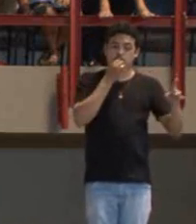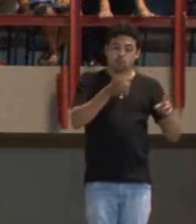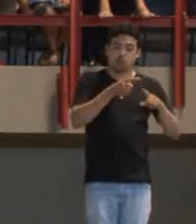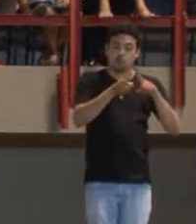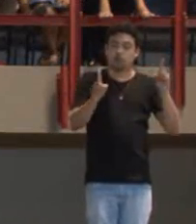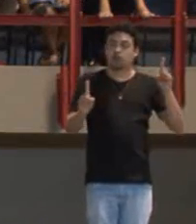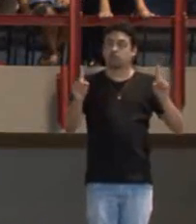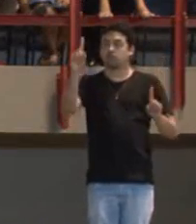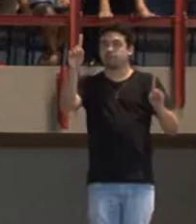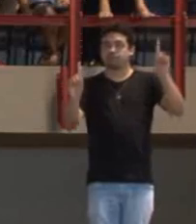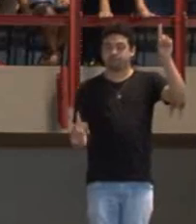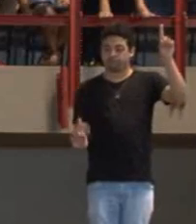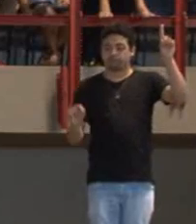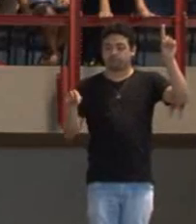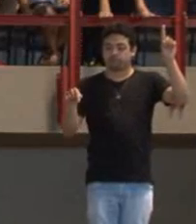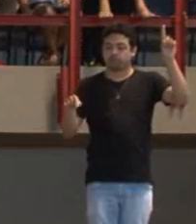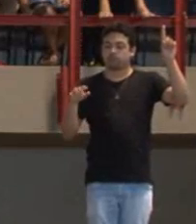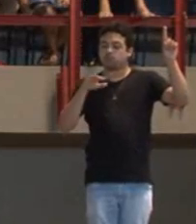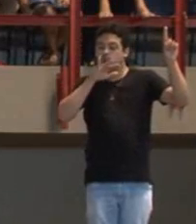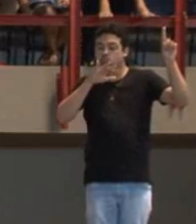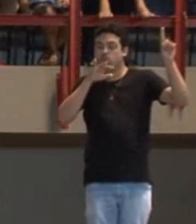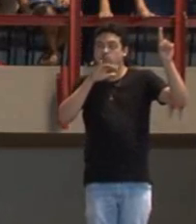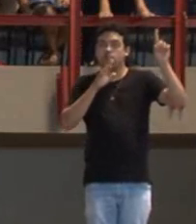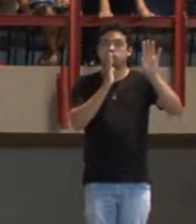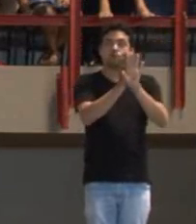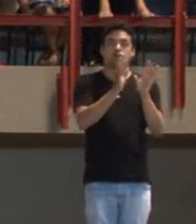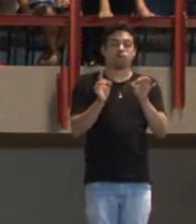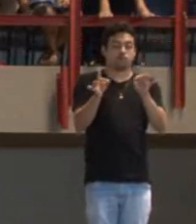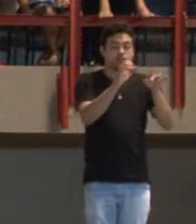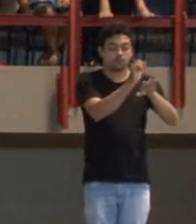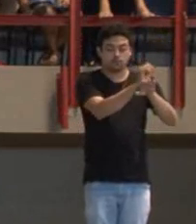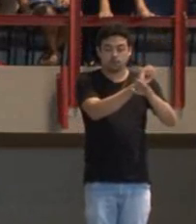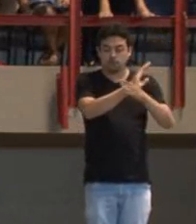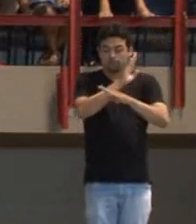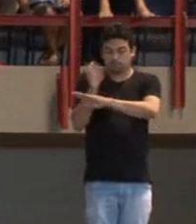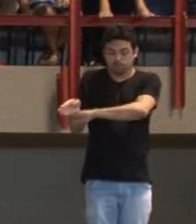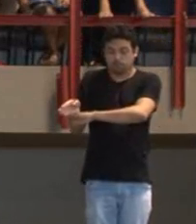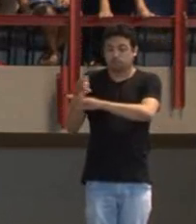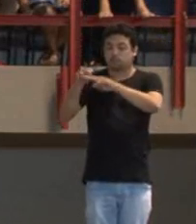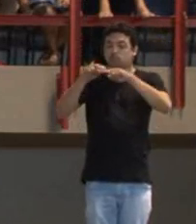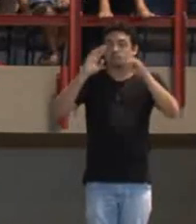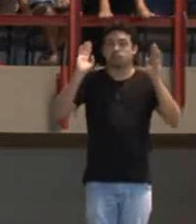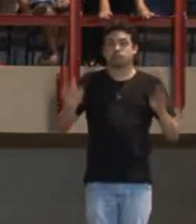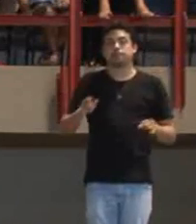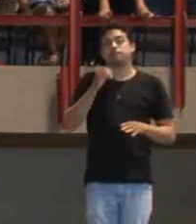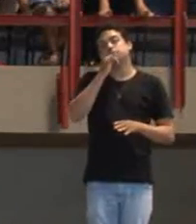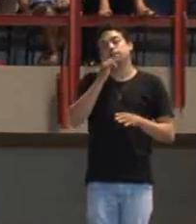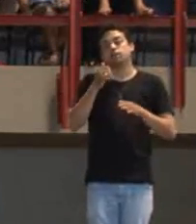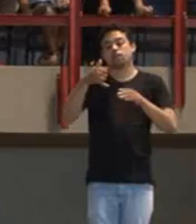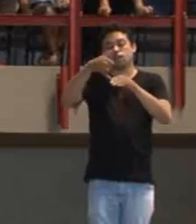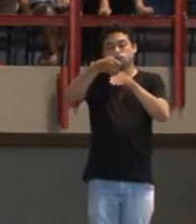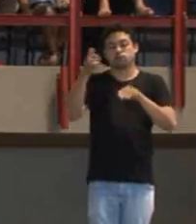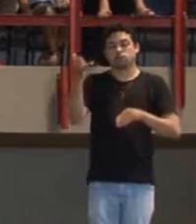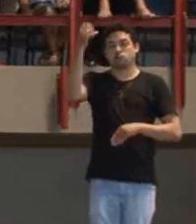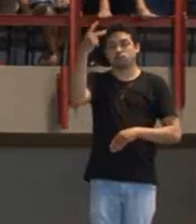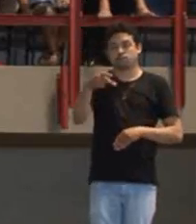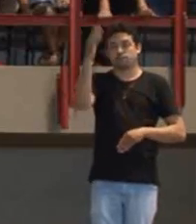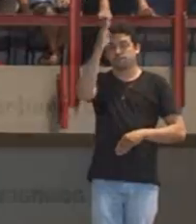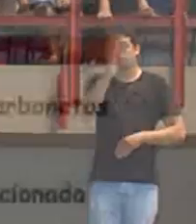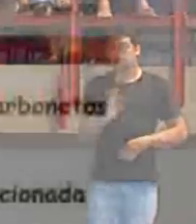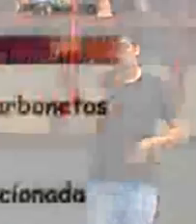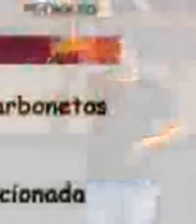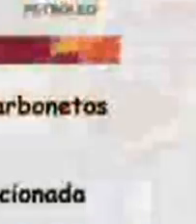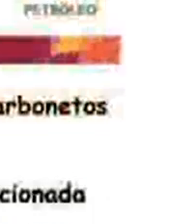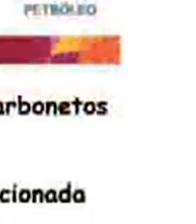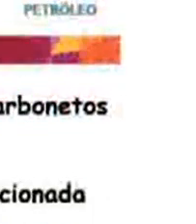o aspecto econômico, nesse caso, está acabando sendo prejudicial. Tá? Então, gasolina, muito importante no Brasil. Olha aí